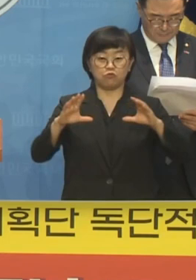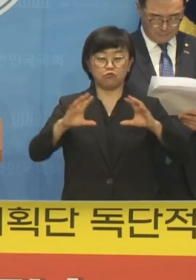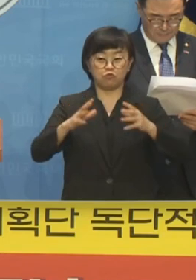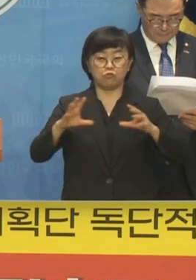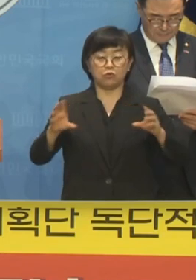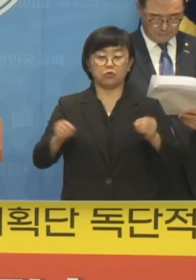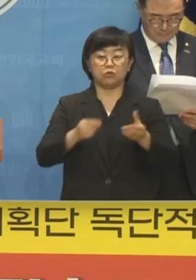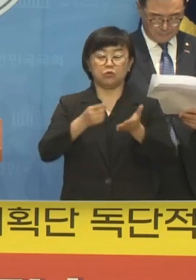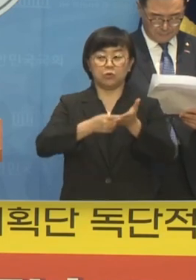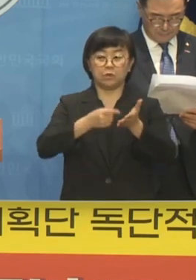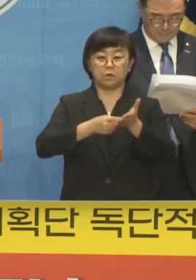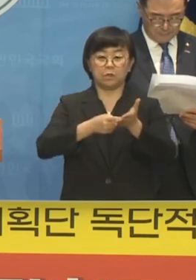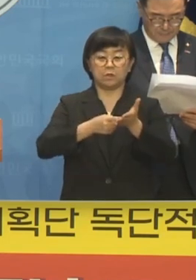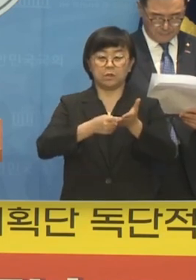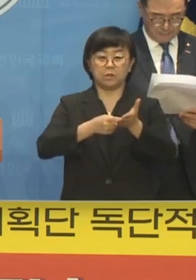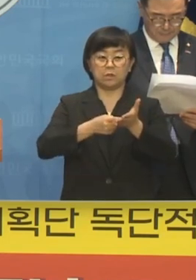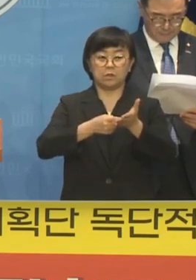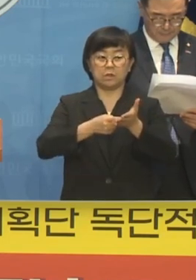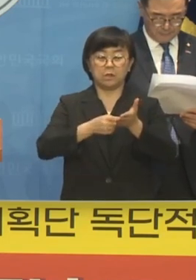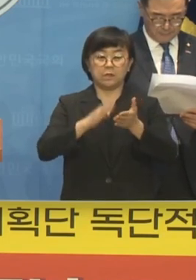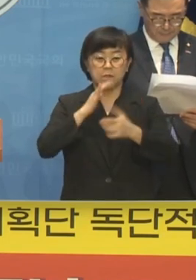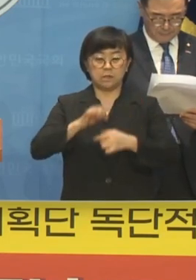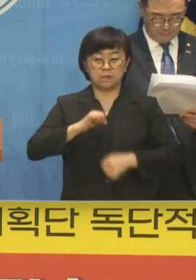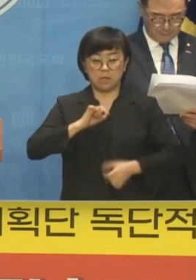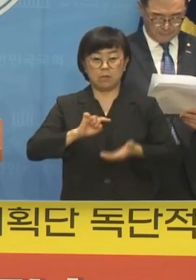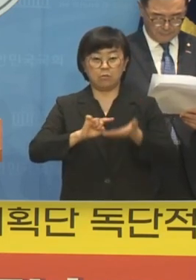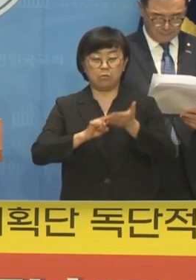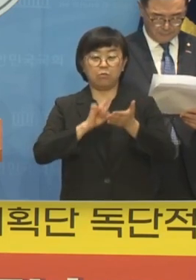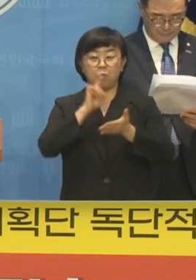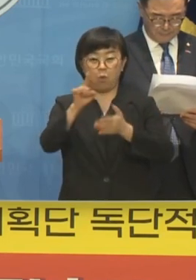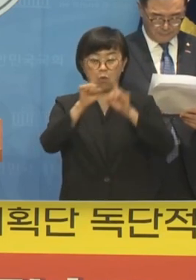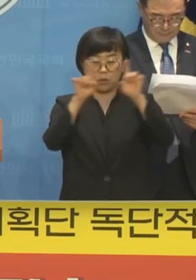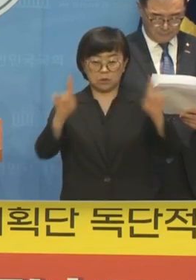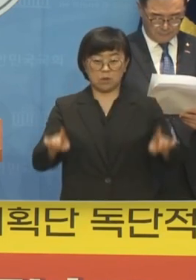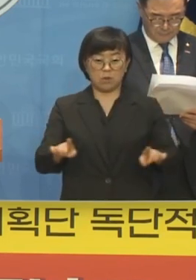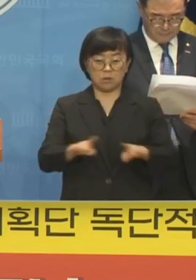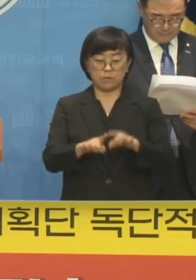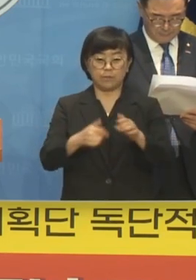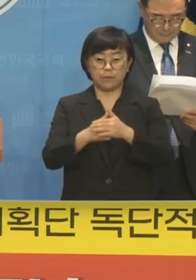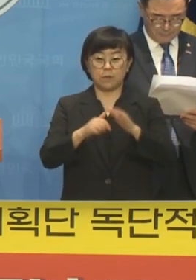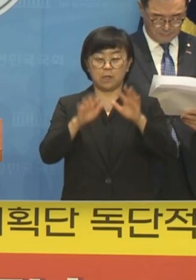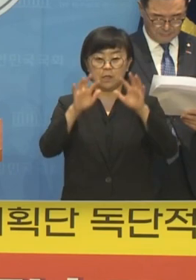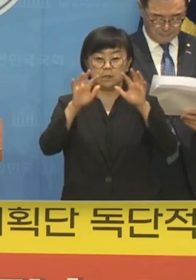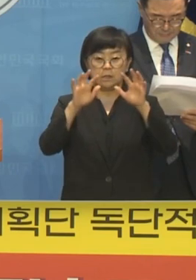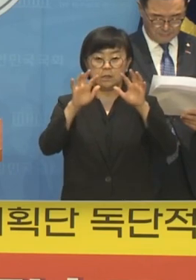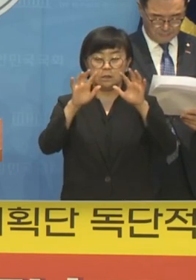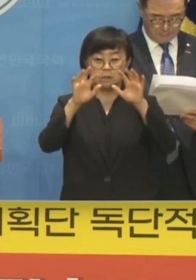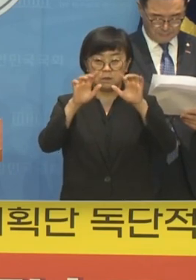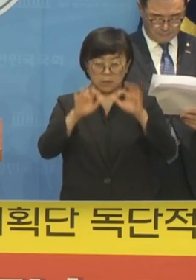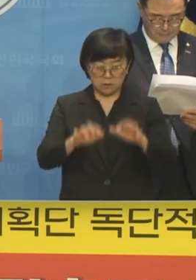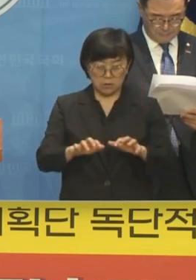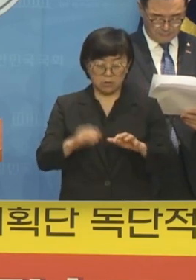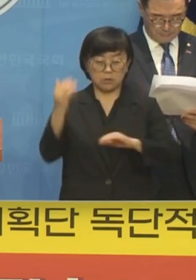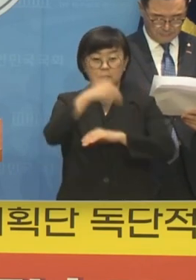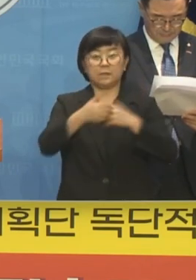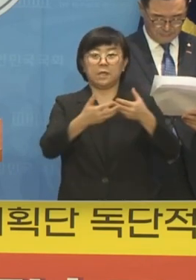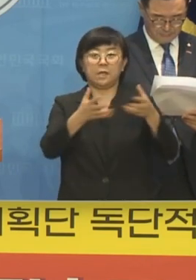국무총리는 여순사건 진상보고서 작성 기획단을